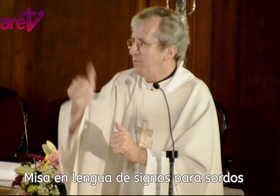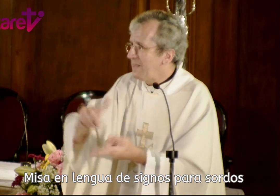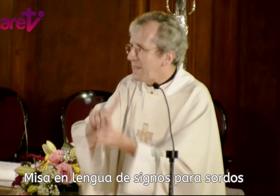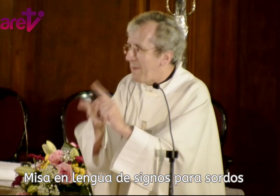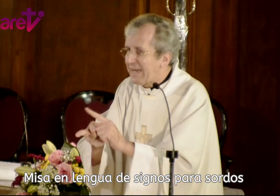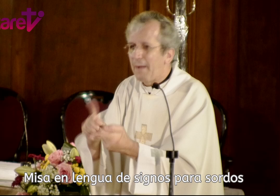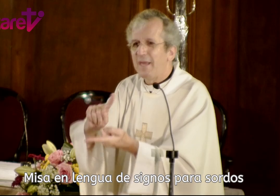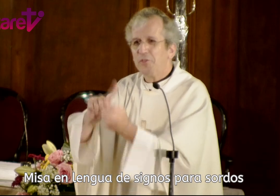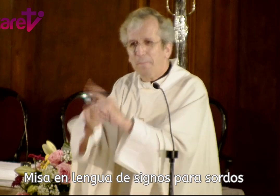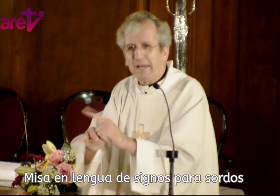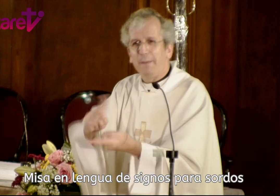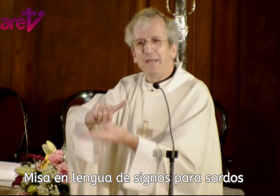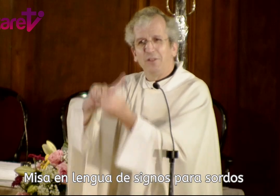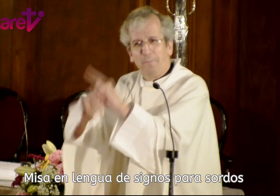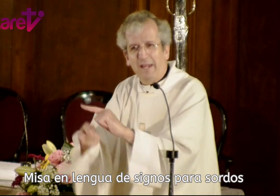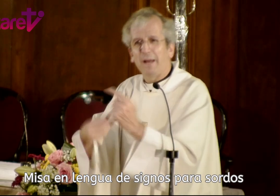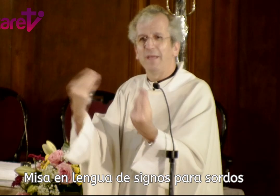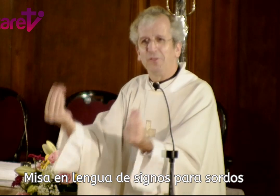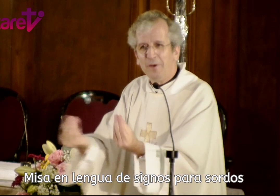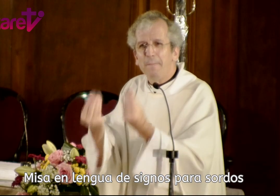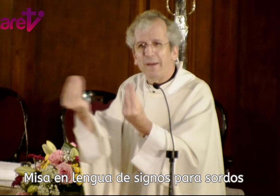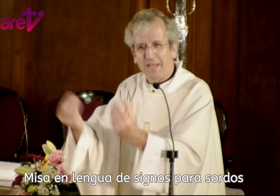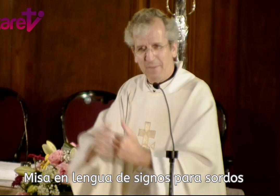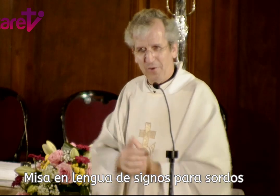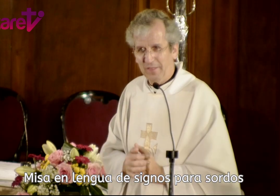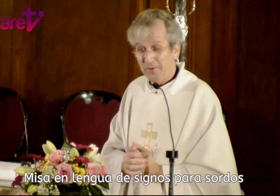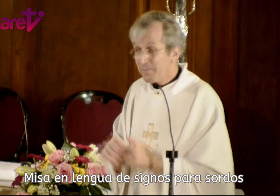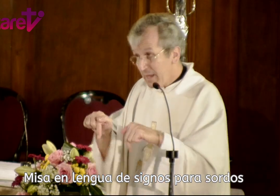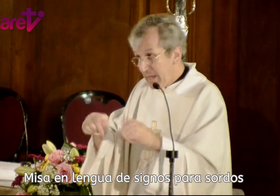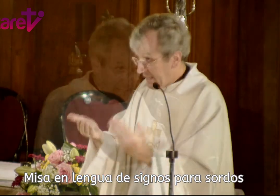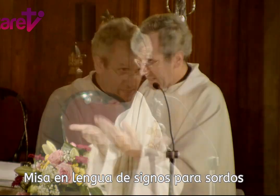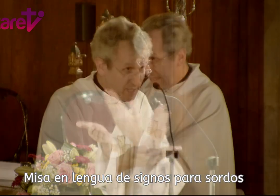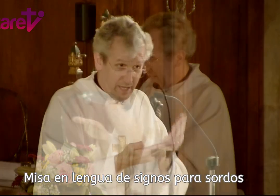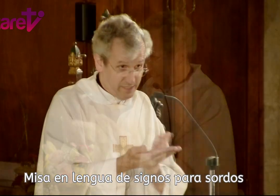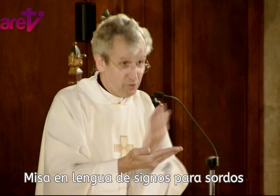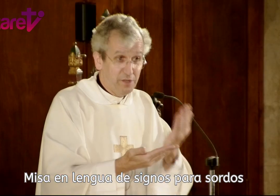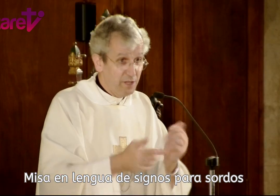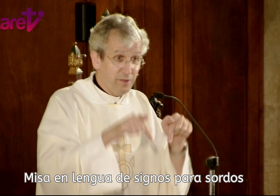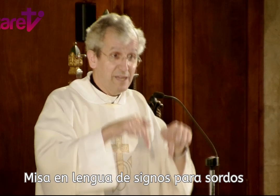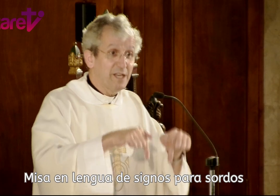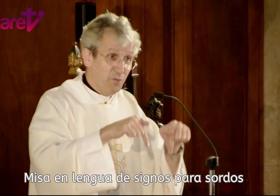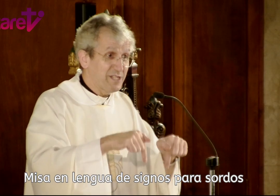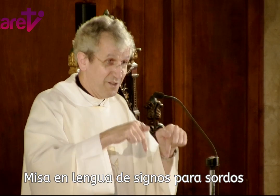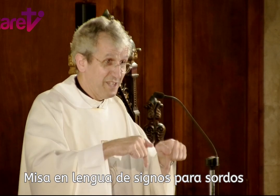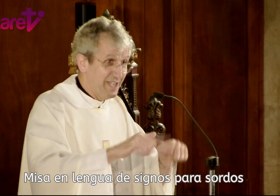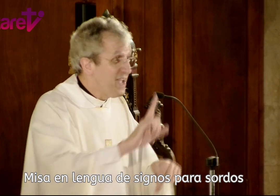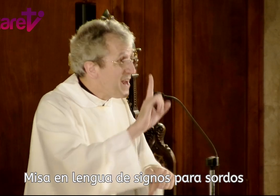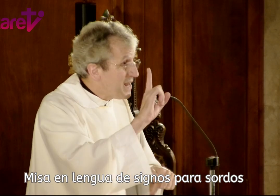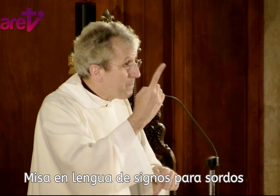oportunidad para ir cambiando, para ir cambiando, para ir cambiando, para ir mejorando. Y este es el contenido de las lecturas de hoy. La